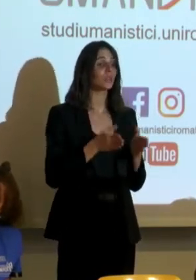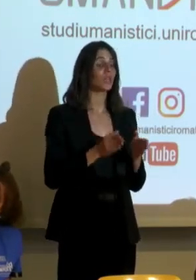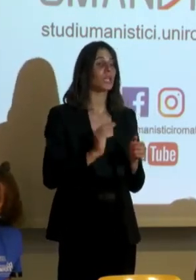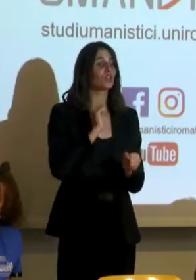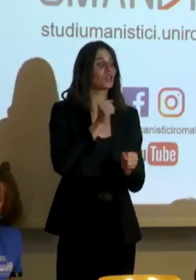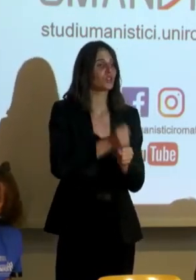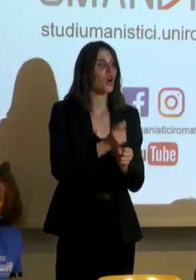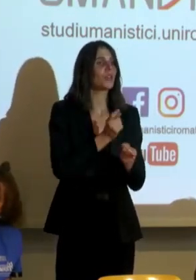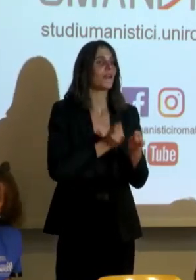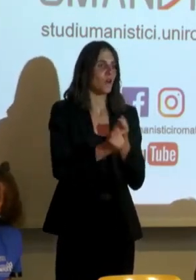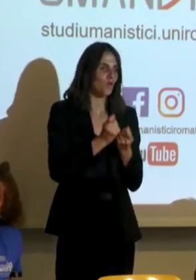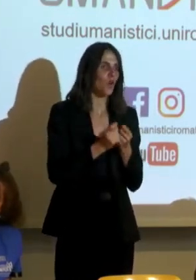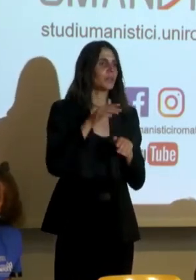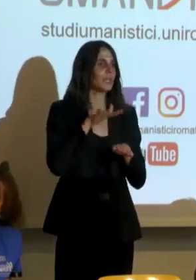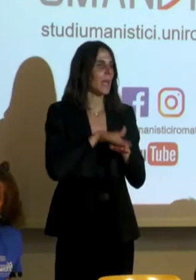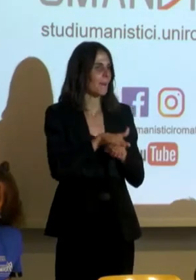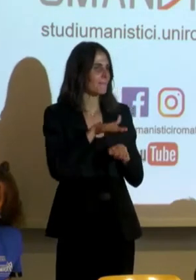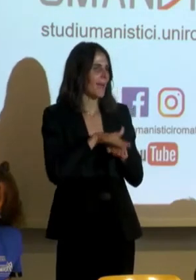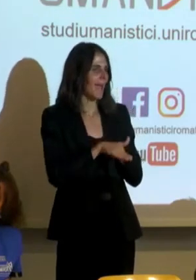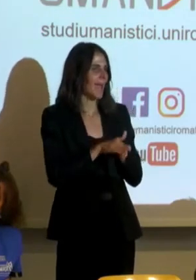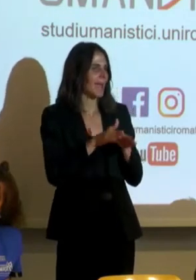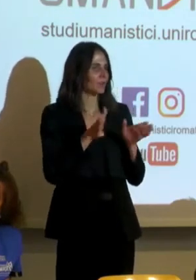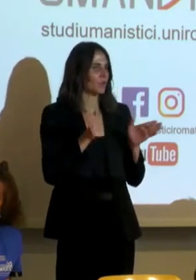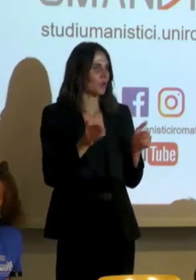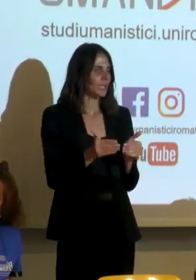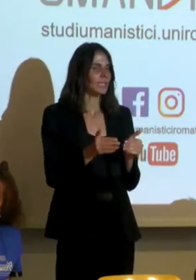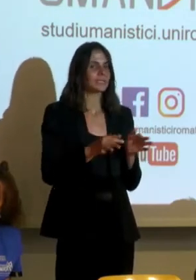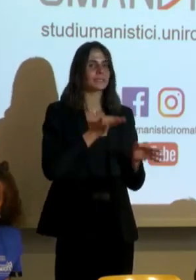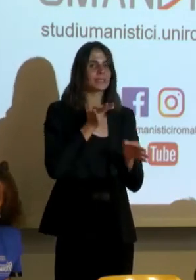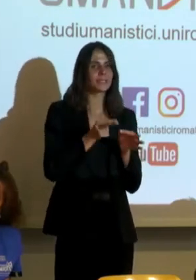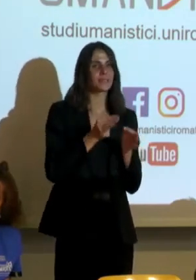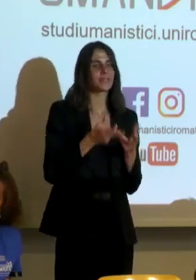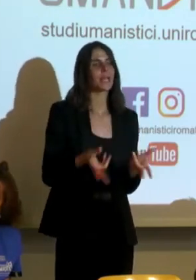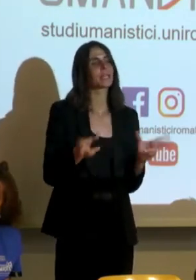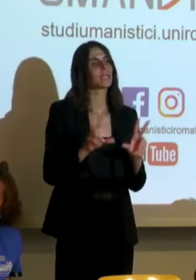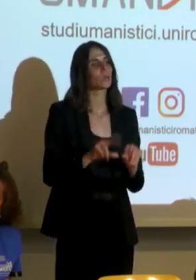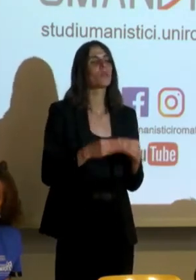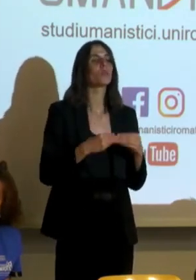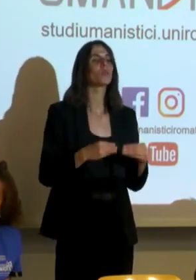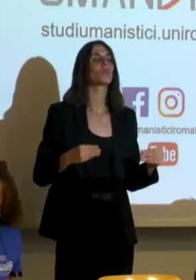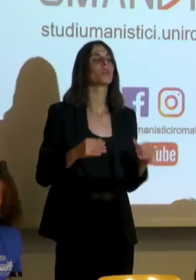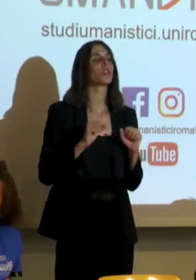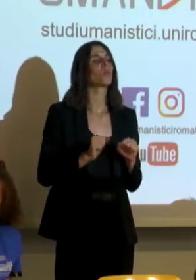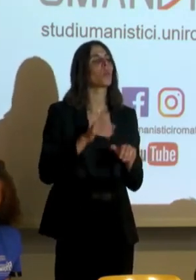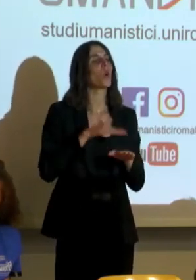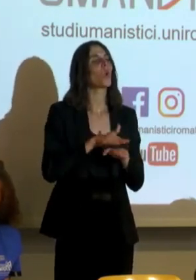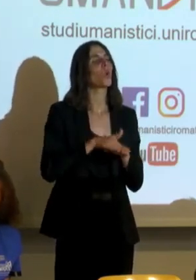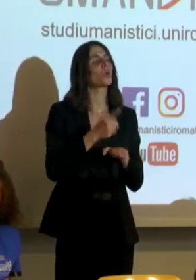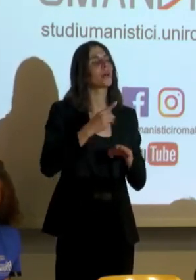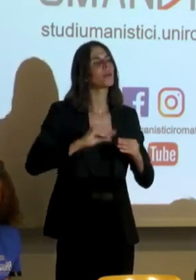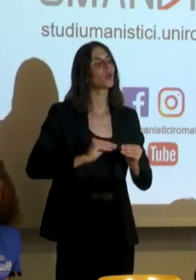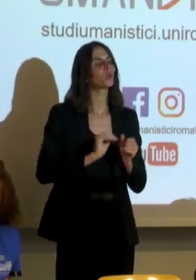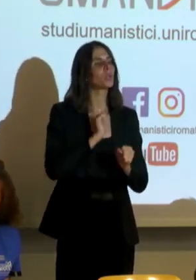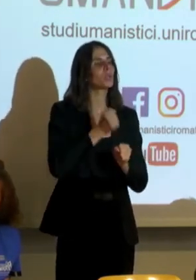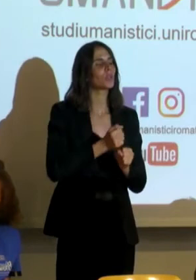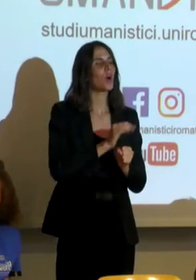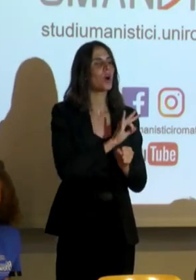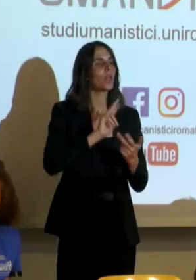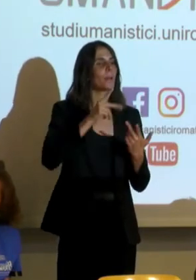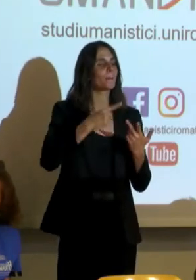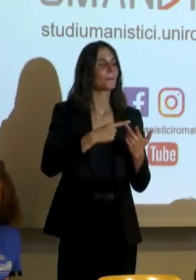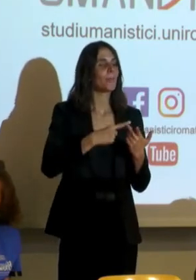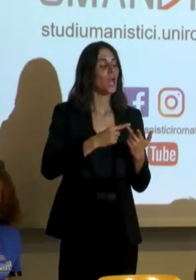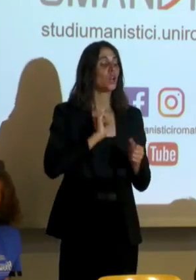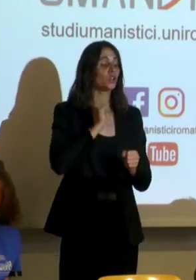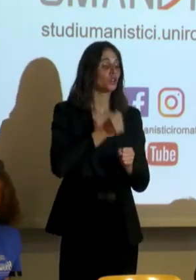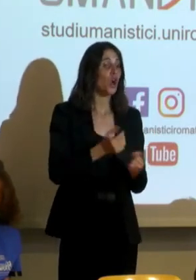e quindi di nuovo tutti i modi con cui e gli strumenti con cui si può costruire e fare la storia, può studiare storia, ambiente e